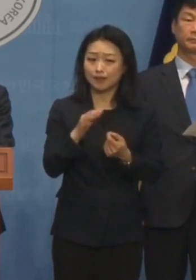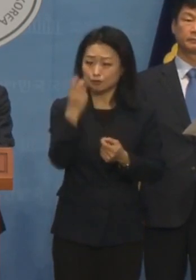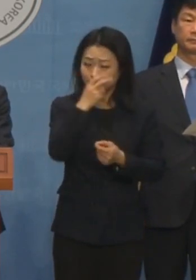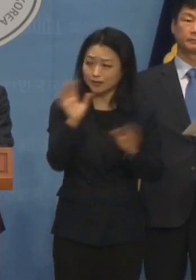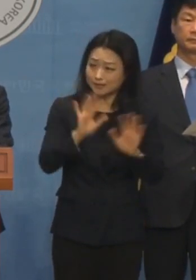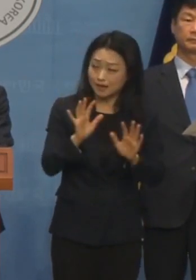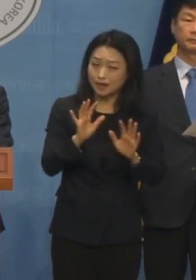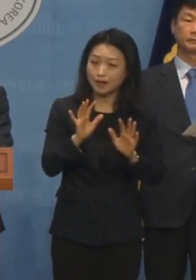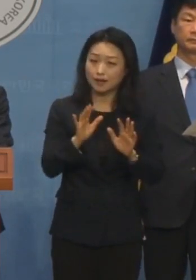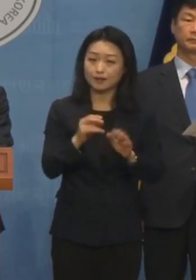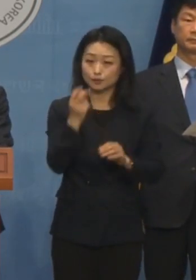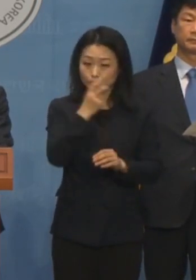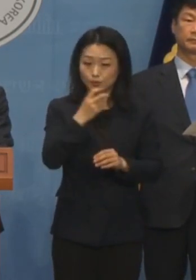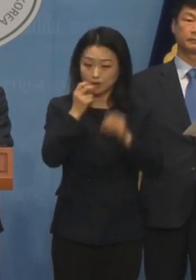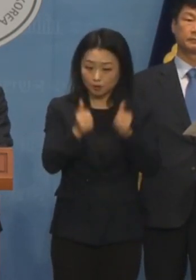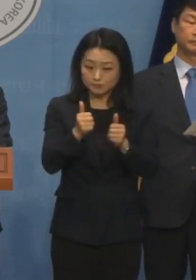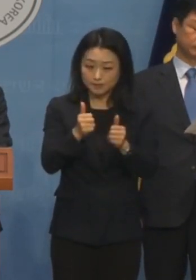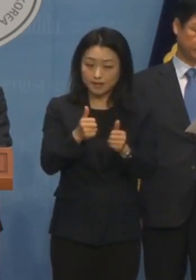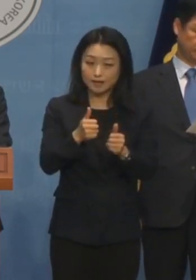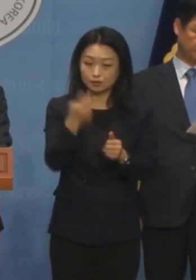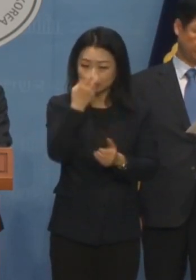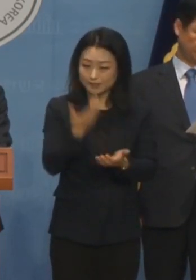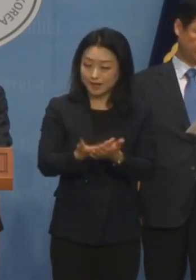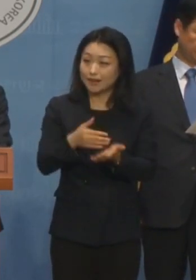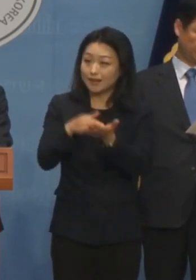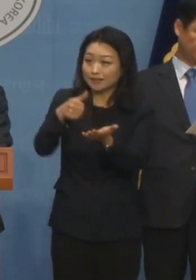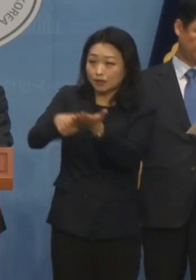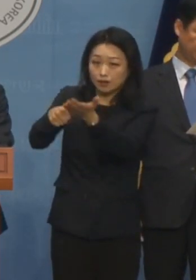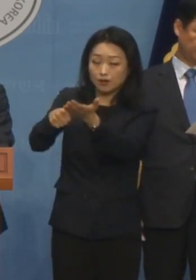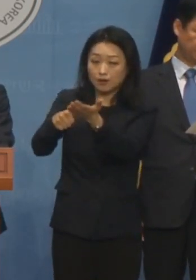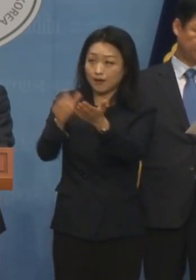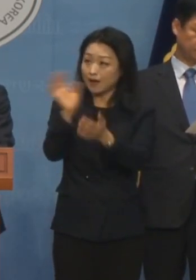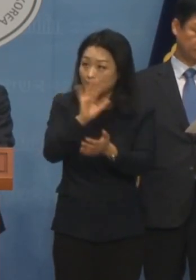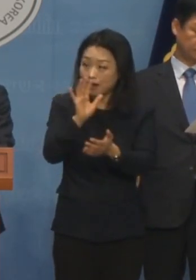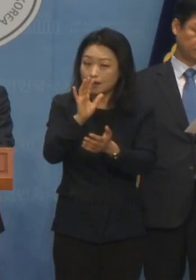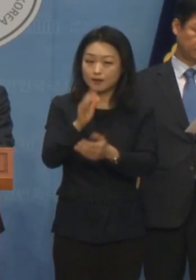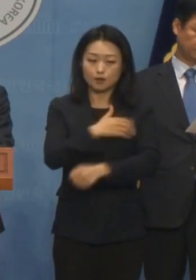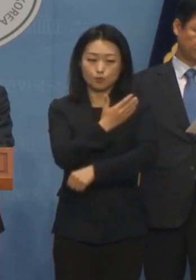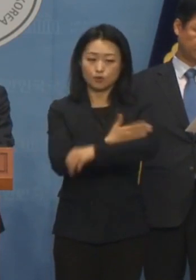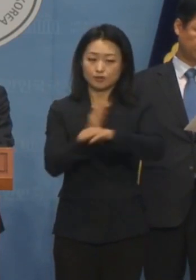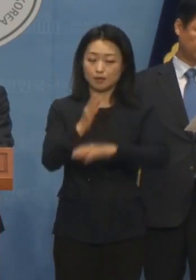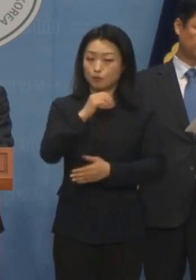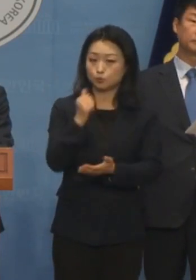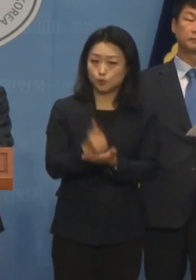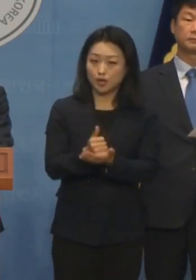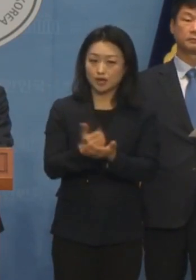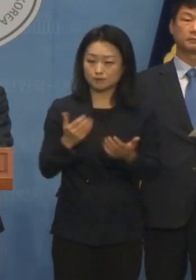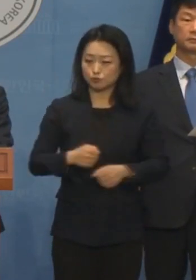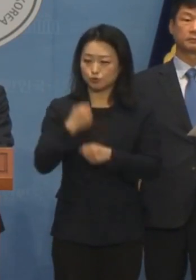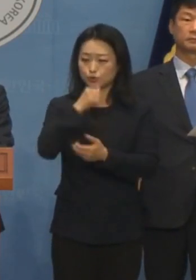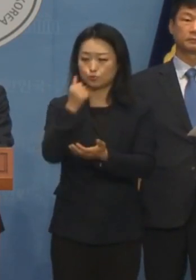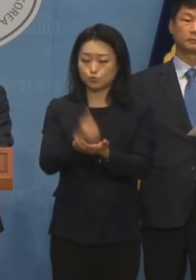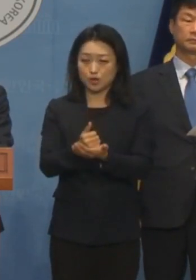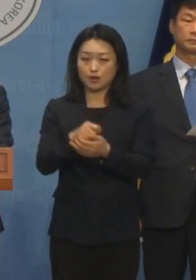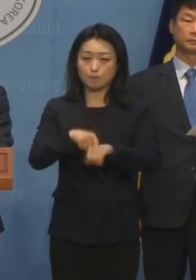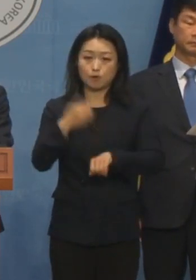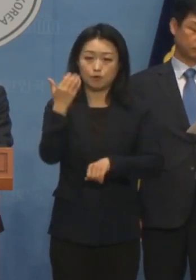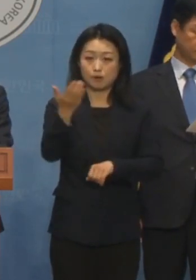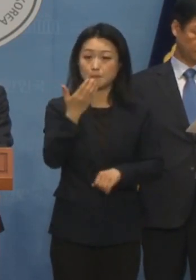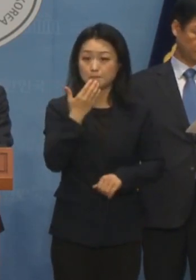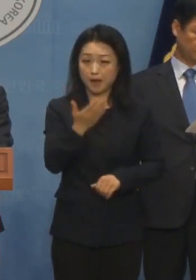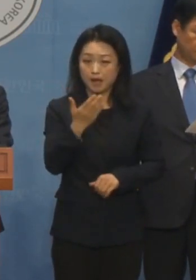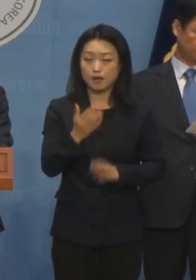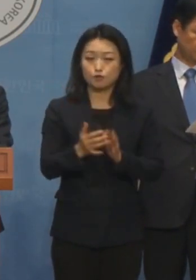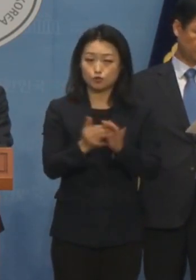평검사의 수사 진행에 필요한 결재를 거부한다면 직무유기죄나 직권남용죄 등으로 법적 책임을 지고 국민 앞에